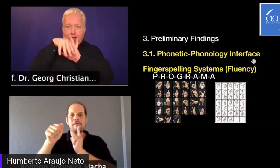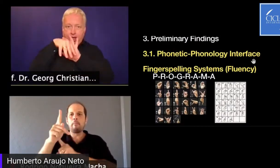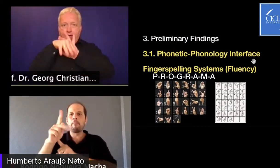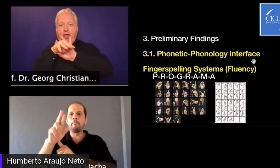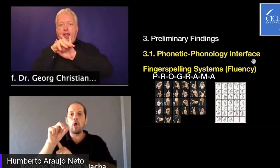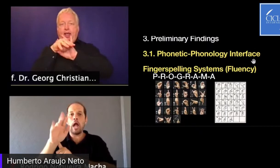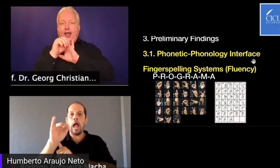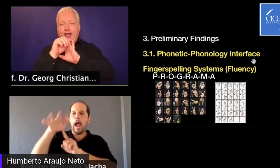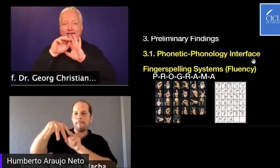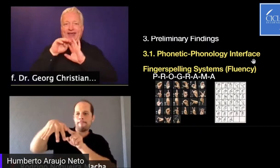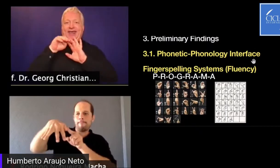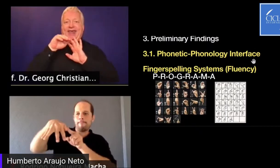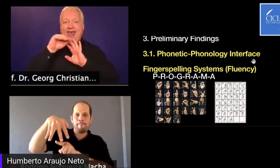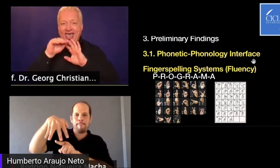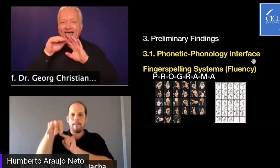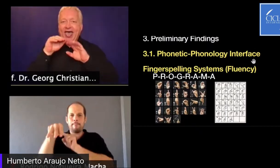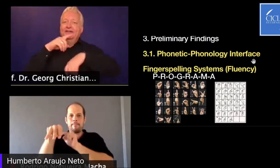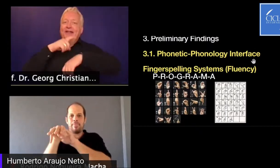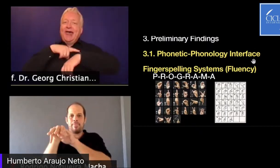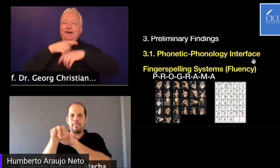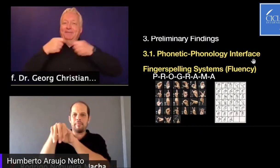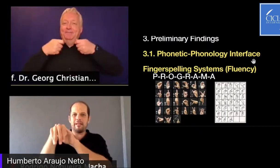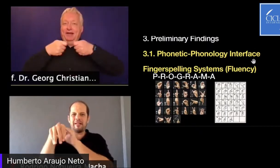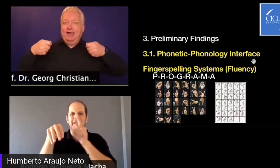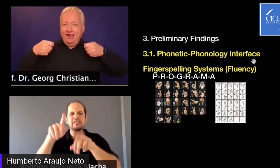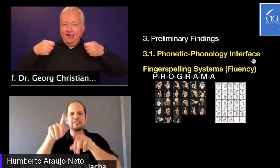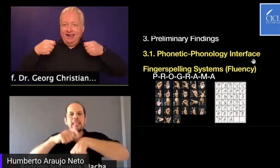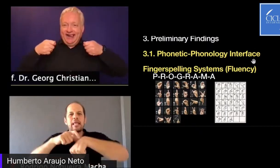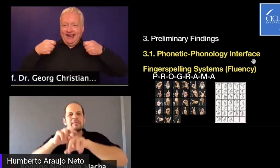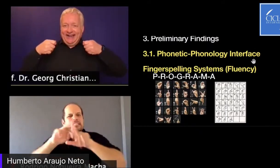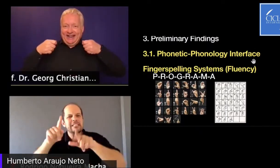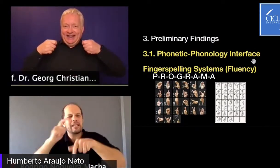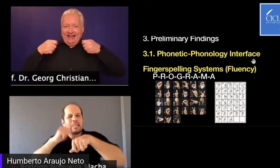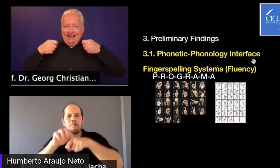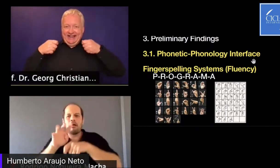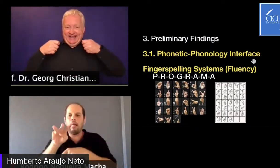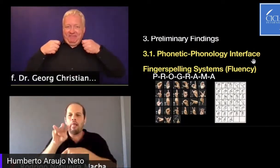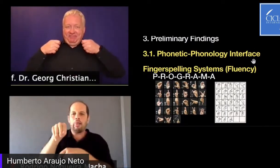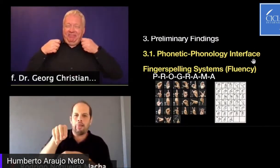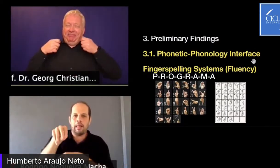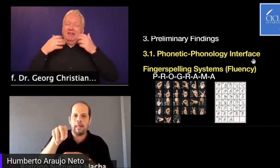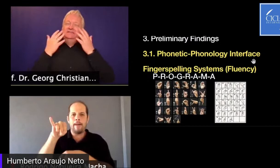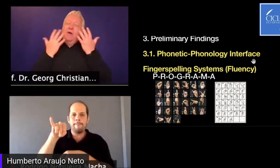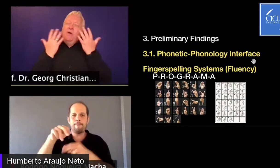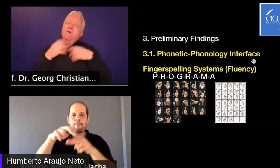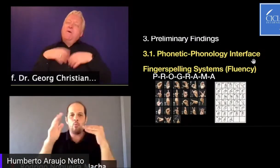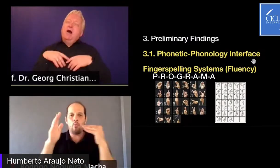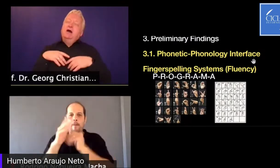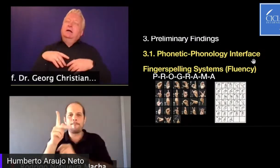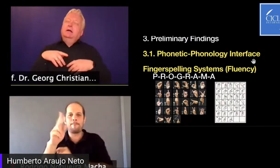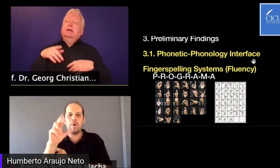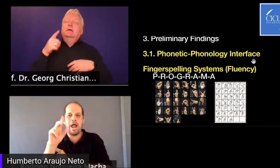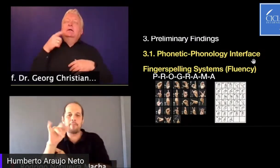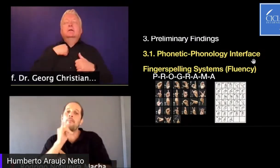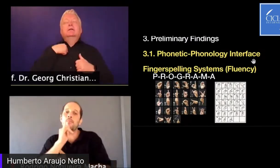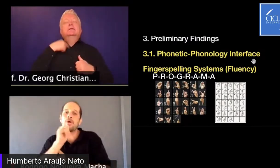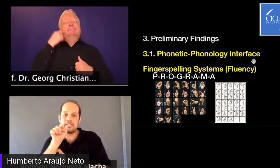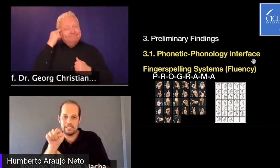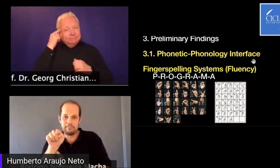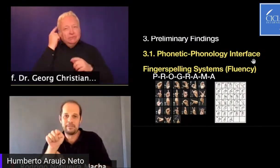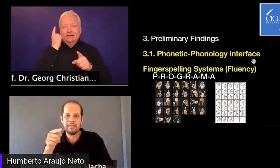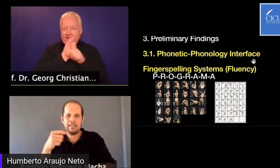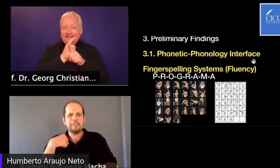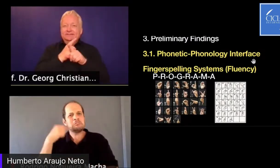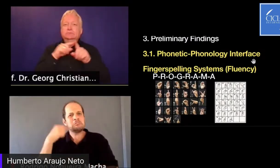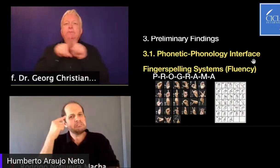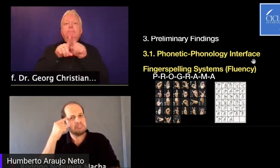você vai observar uma preferência para determinadas configurações em detrimento de outras. Por exemplo, na